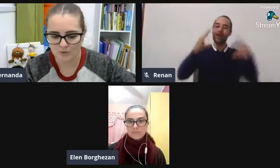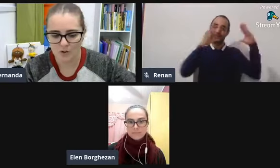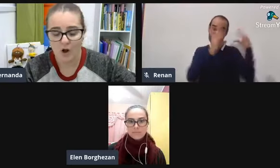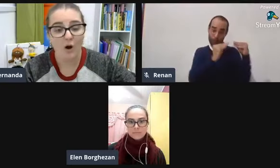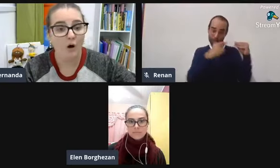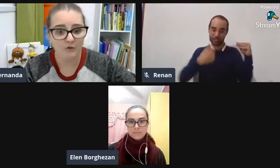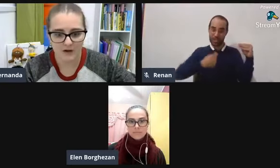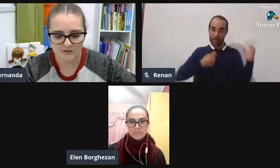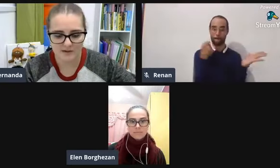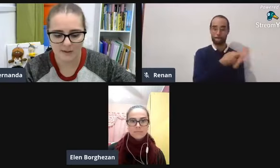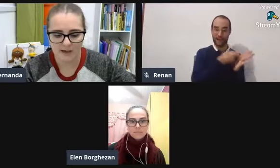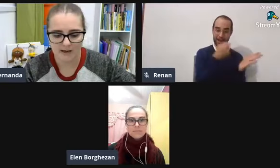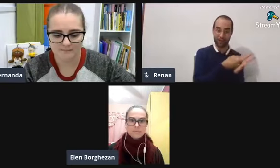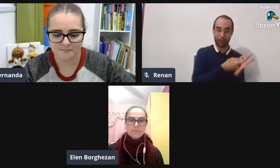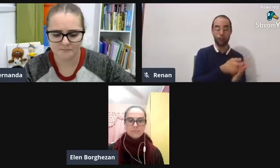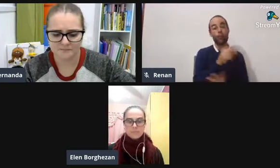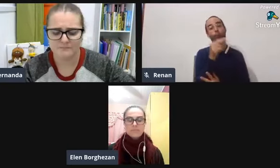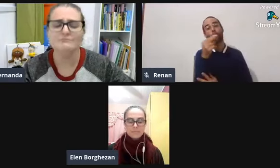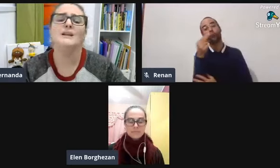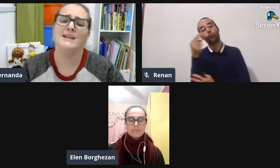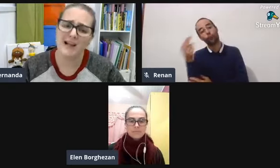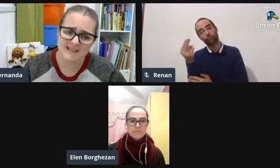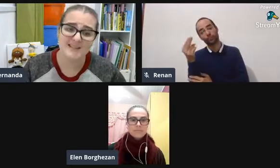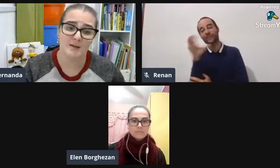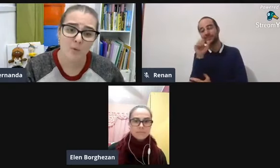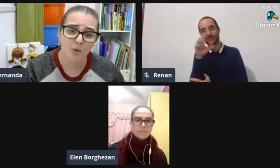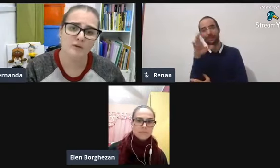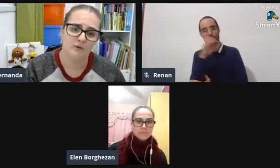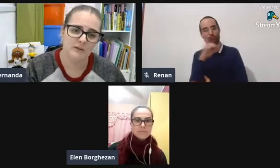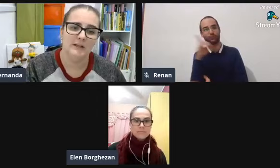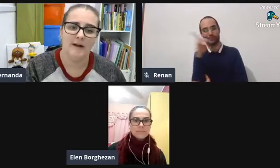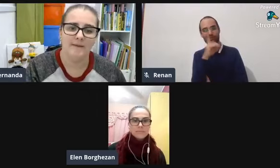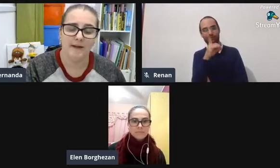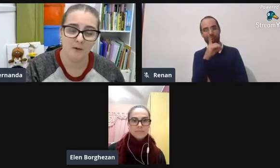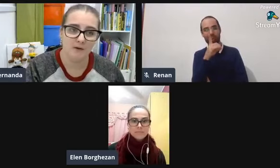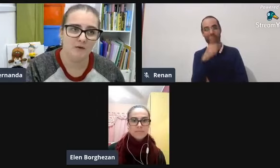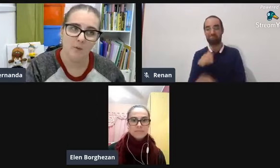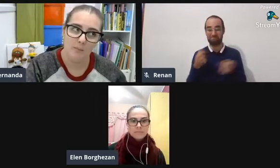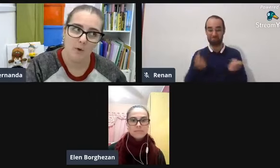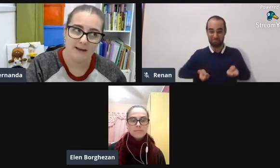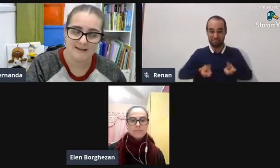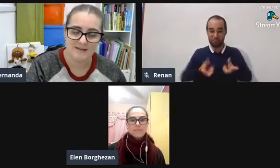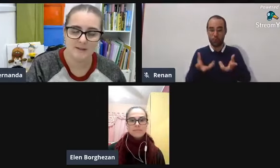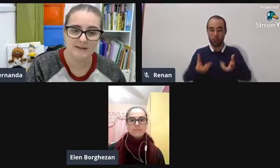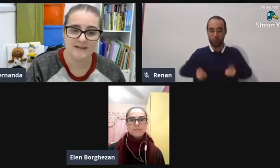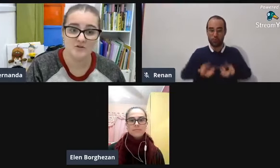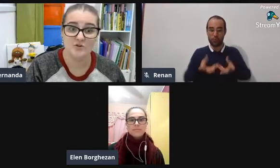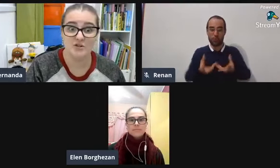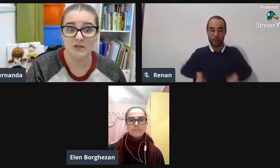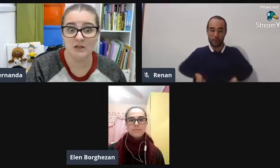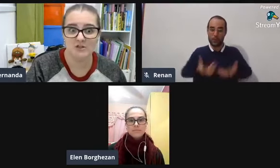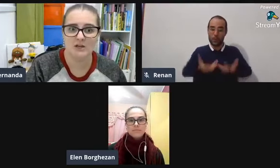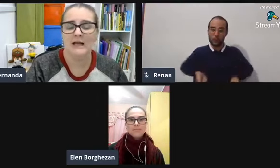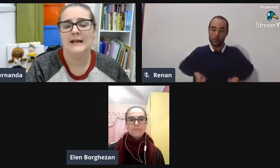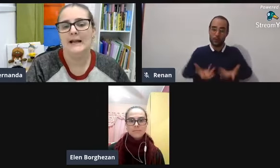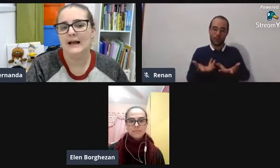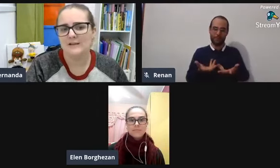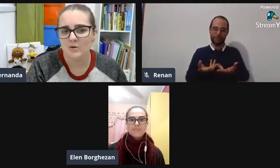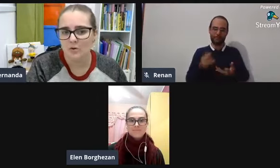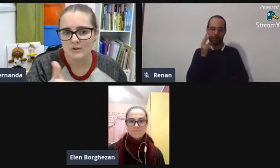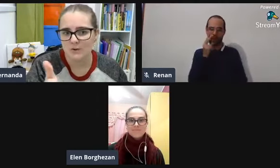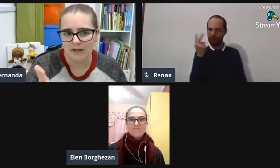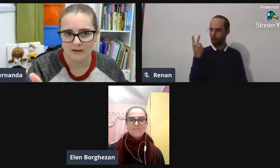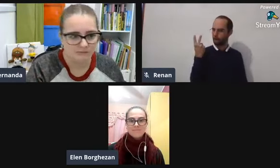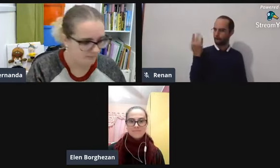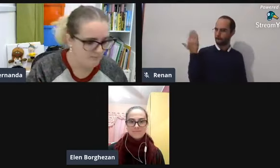meu bolso, ou final de semana. E gastei muito, né? Quando eu vou olhar assim para trás, eu digo, gente,